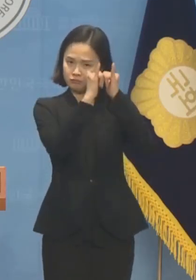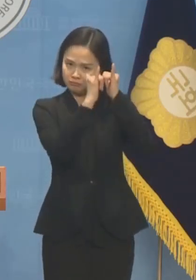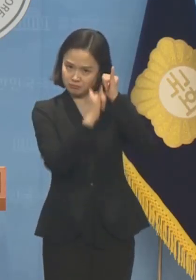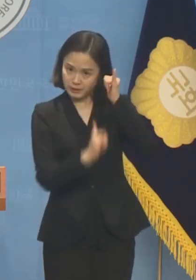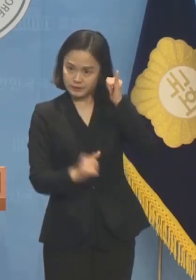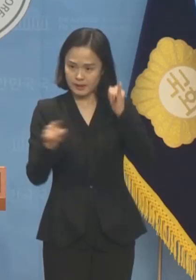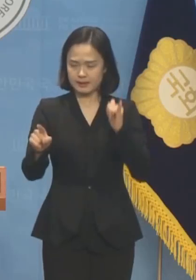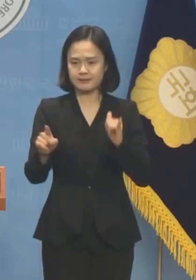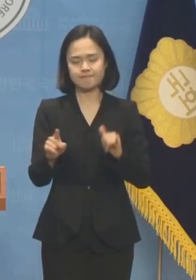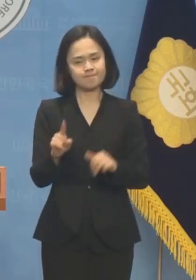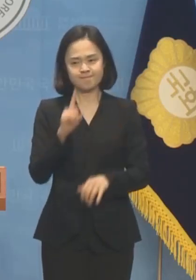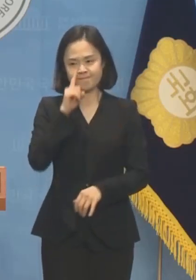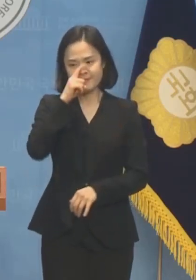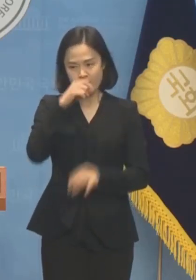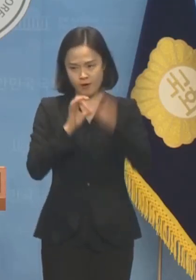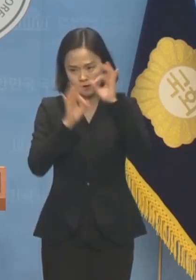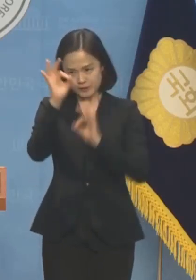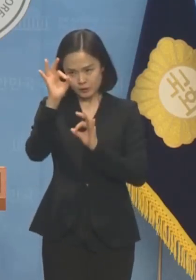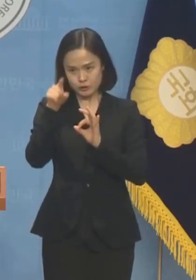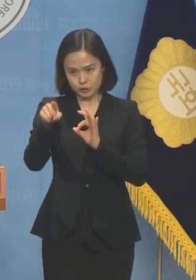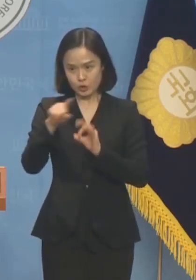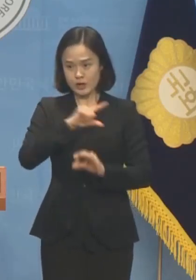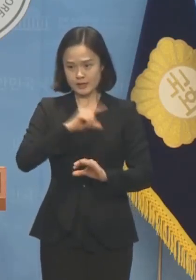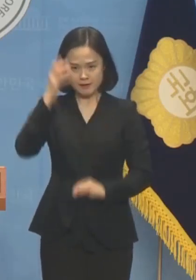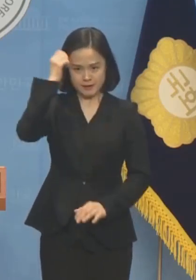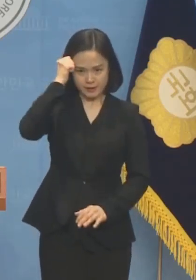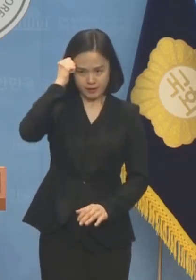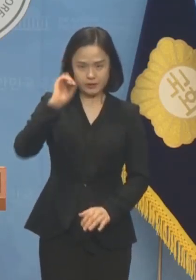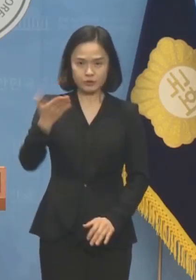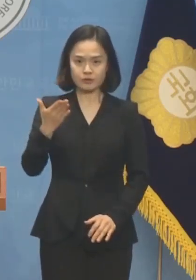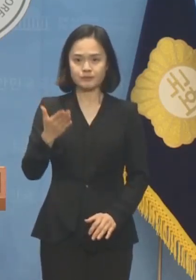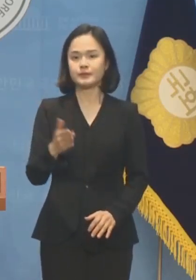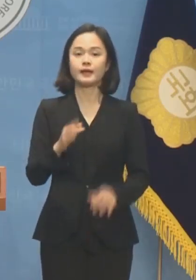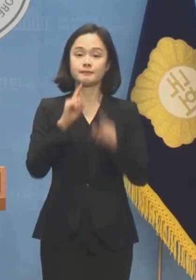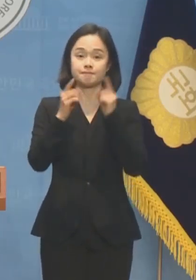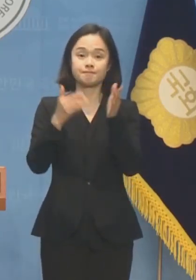추악한 오점으로 남게 될 것입니다. 이상입니다.